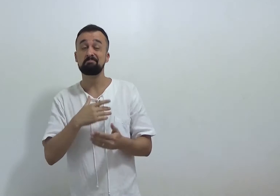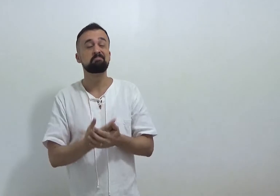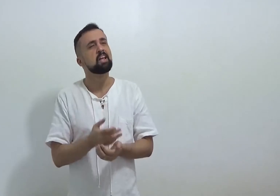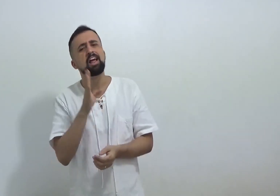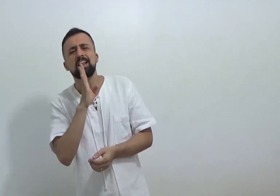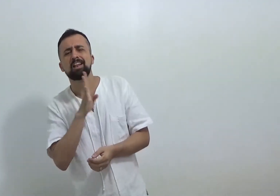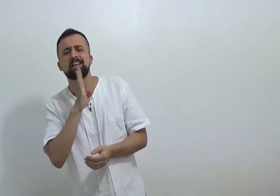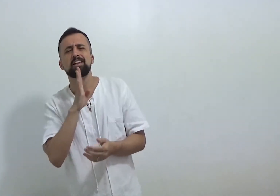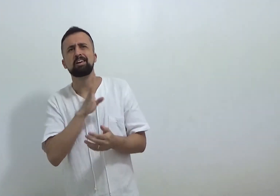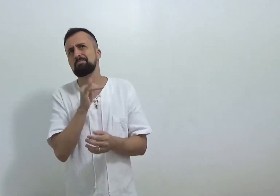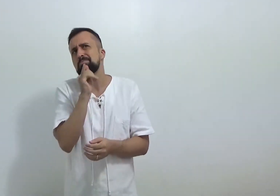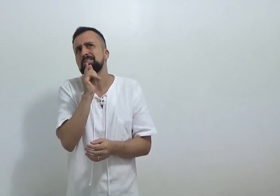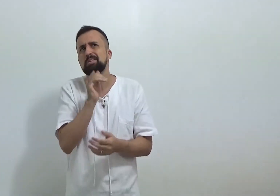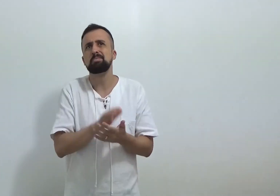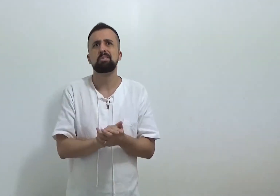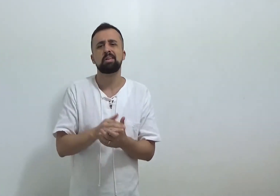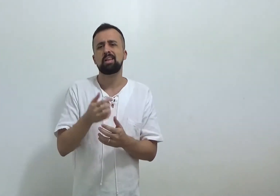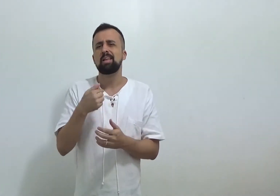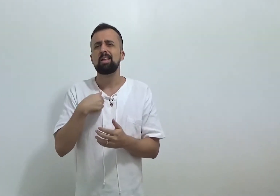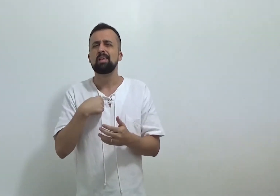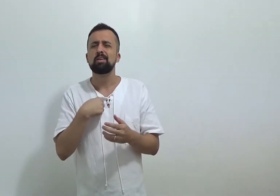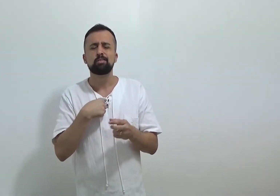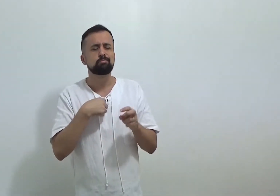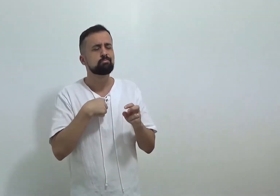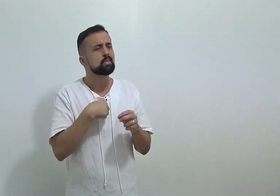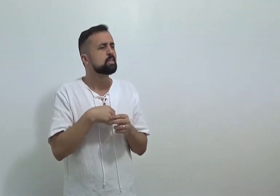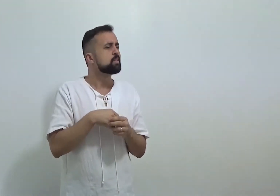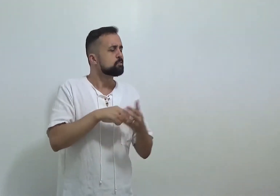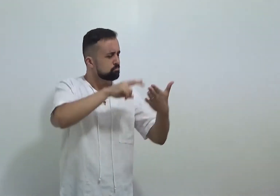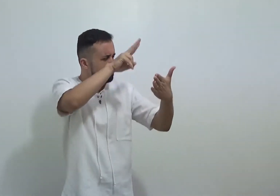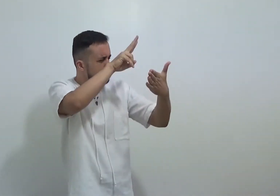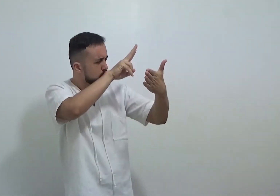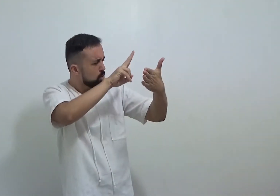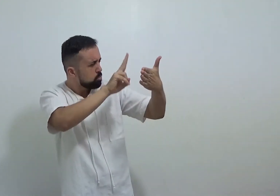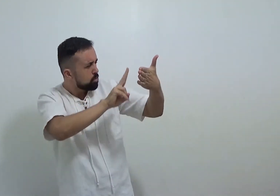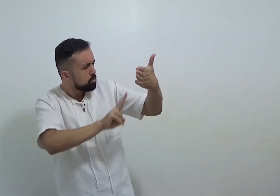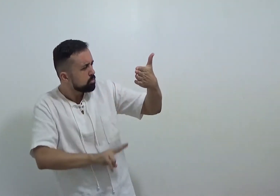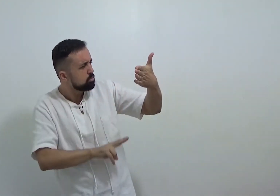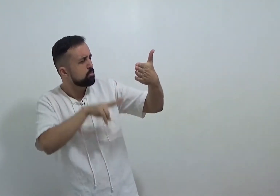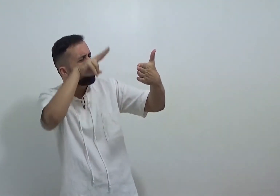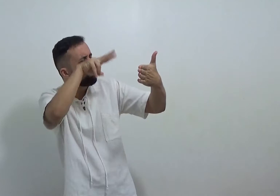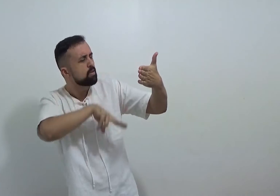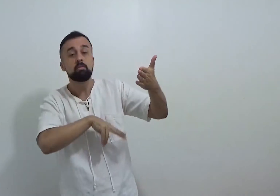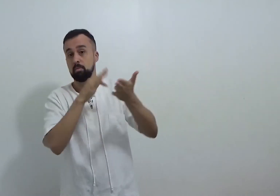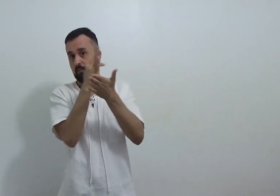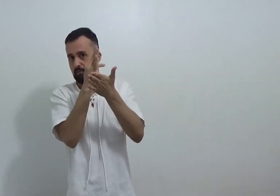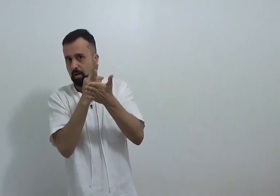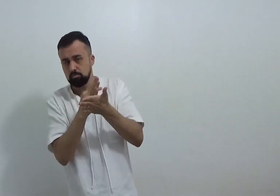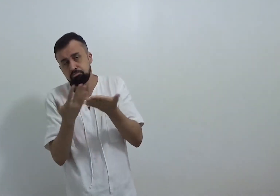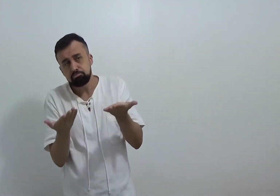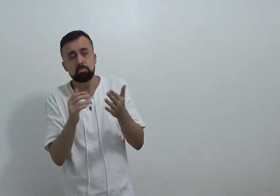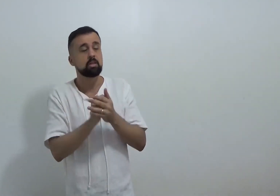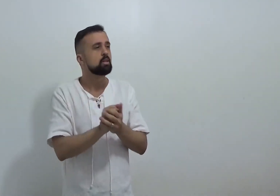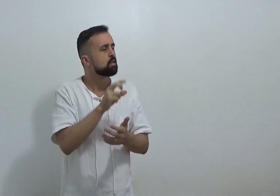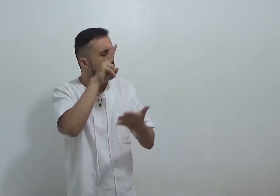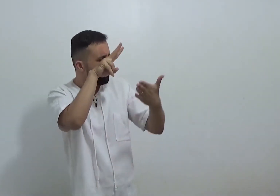Também aqui na UFPA temos acadêmicos indígenas. E é muito legal